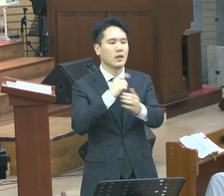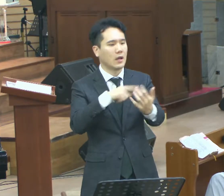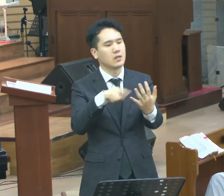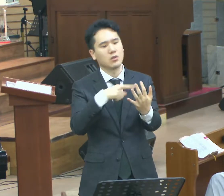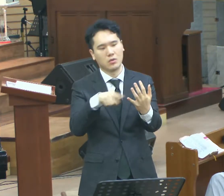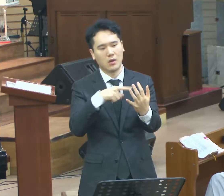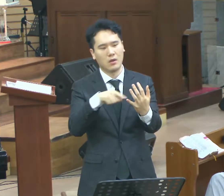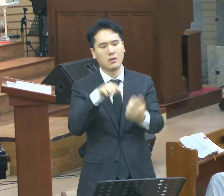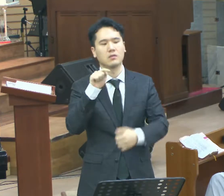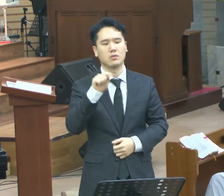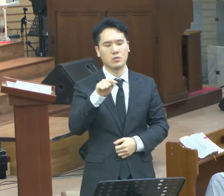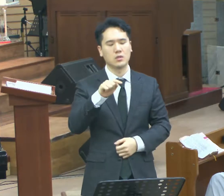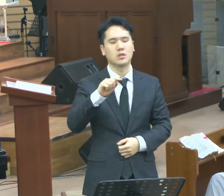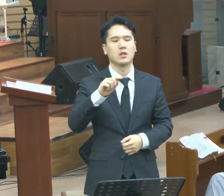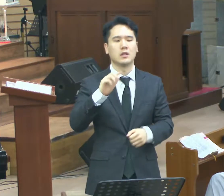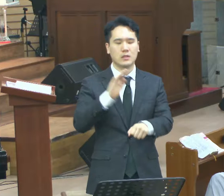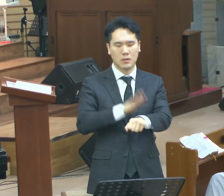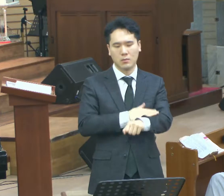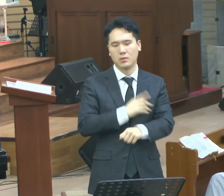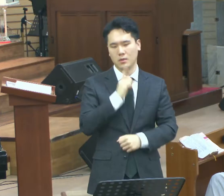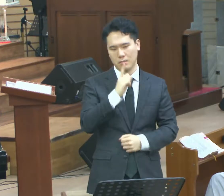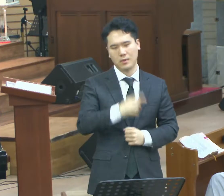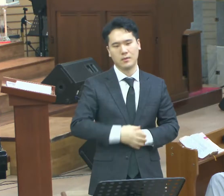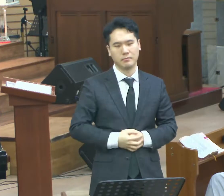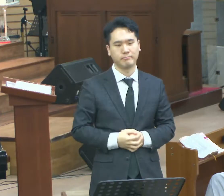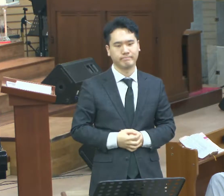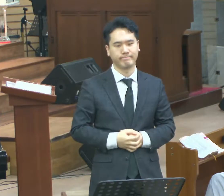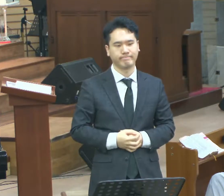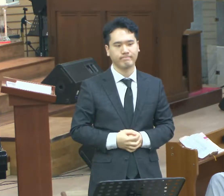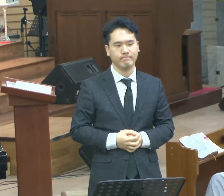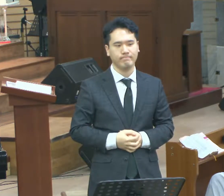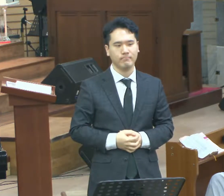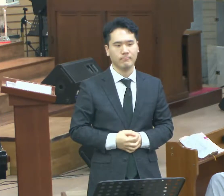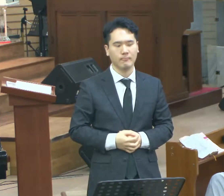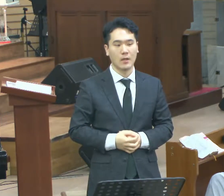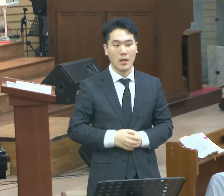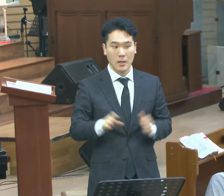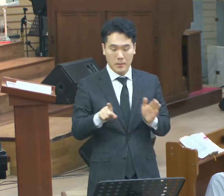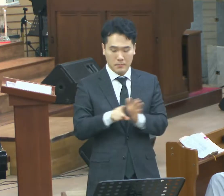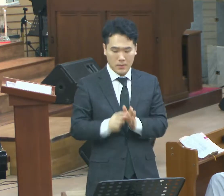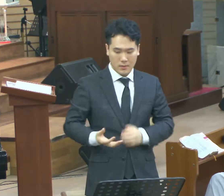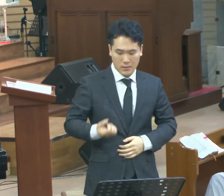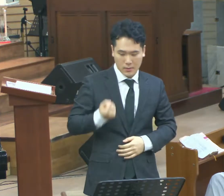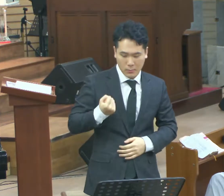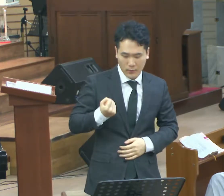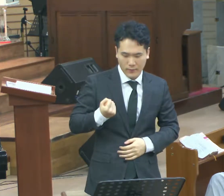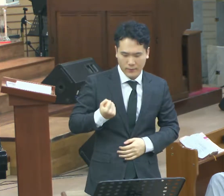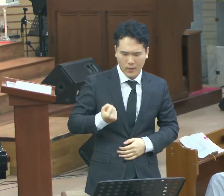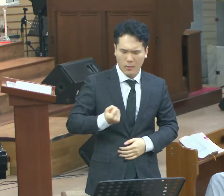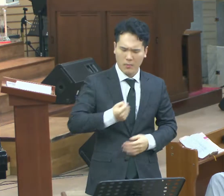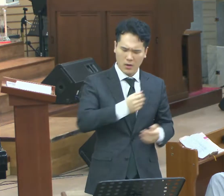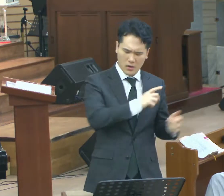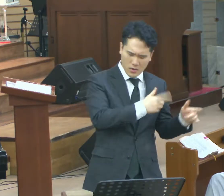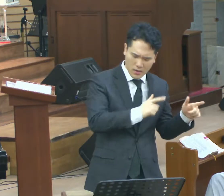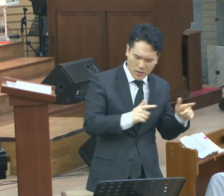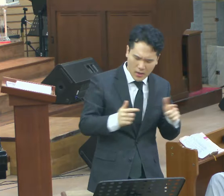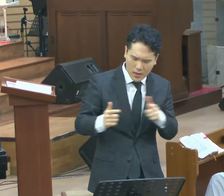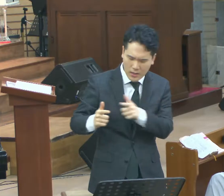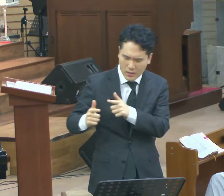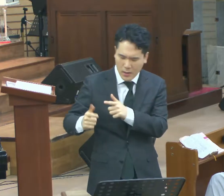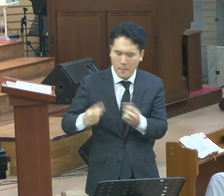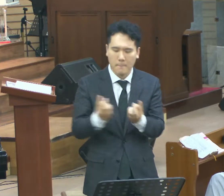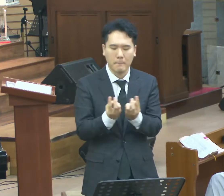후회스러운 부분이다 하는 거예요. 믿음을 가지면요. 다양한 측면에서 하나님의